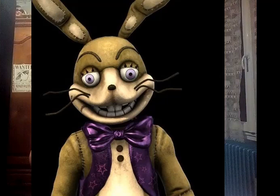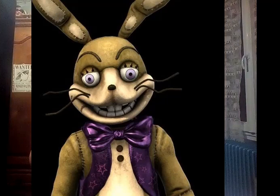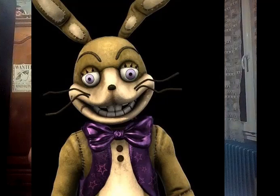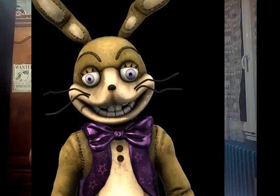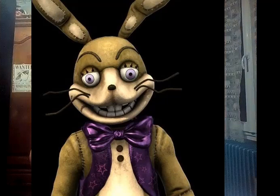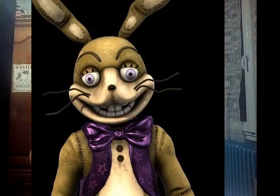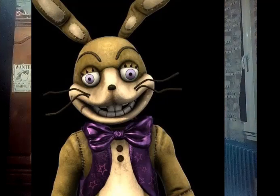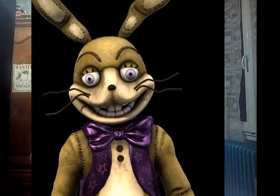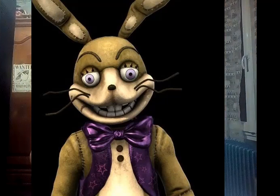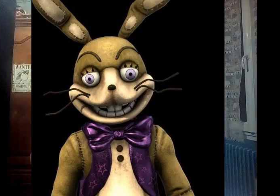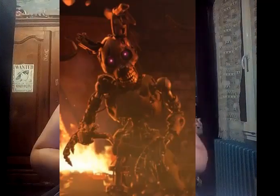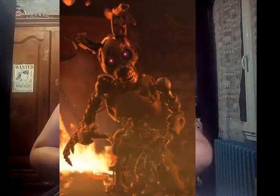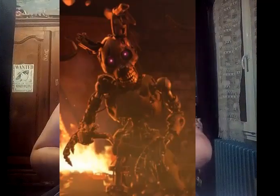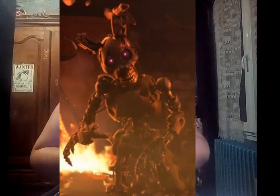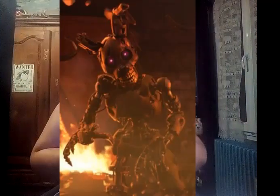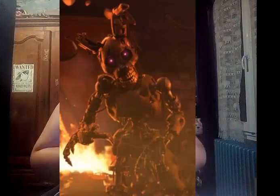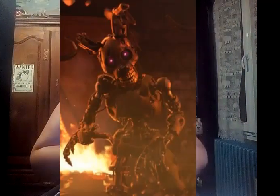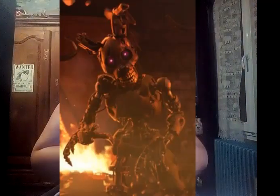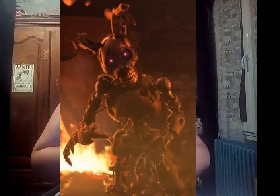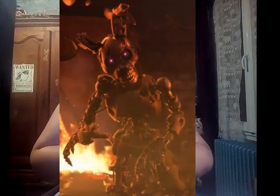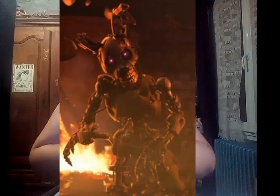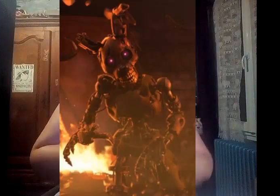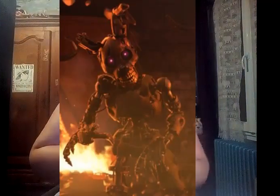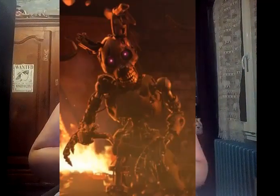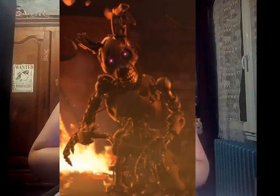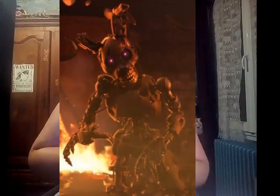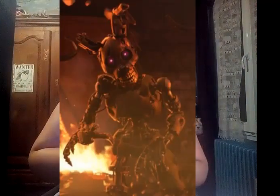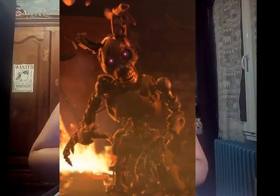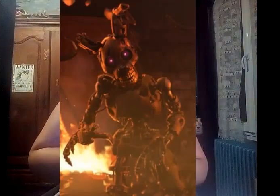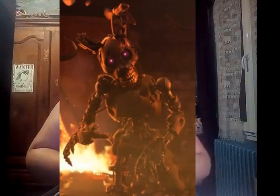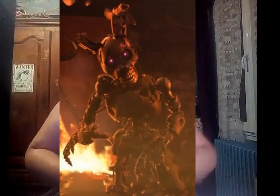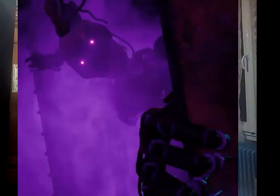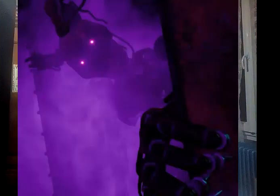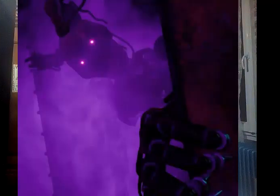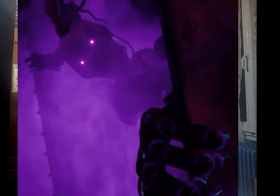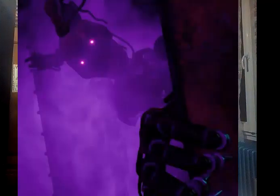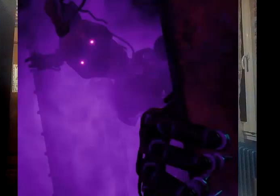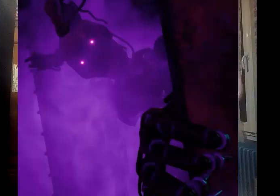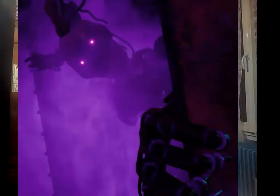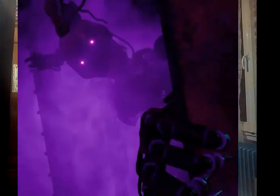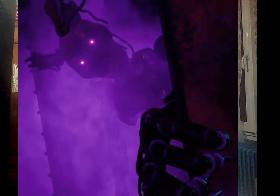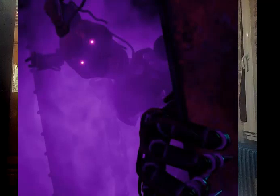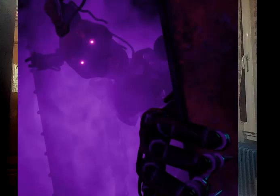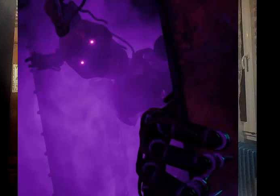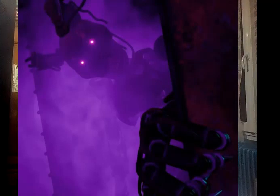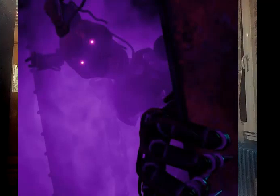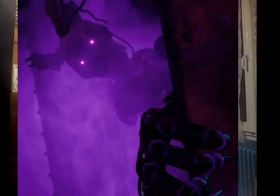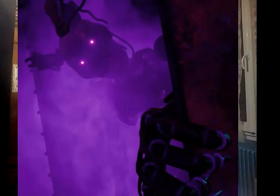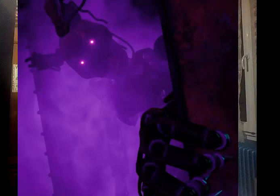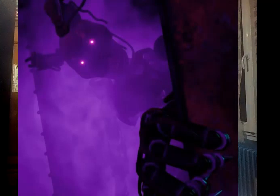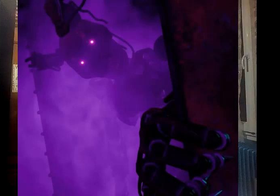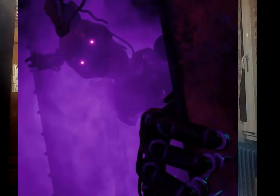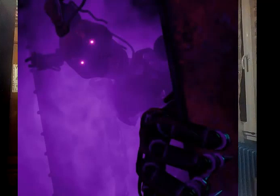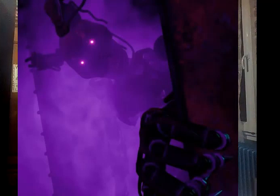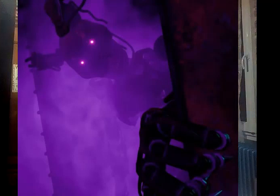de clichtrap de même pour burn trap du coup sans oublier que quand on bentrap sort de la station de